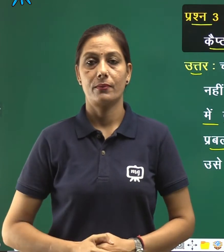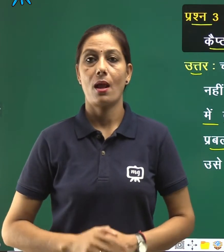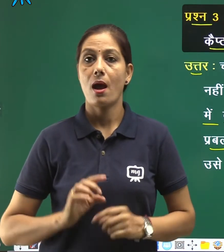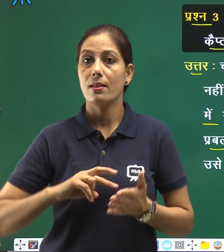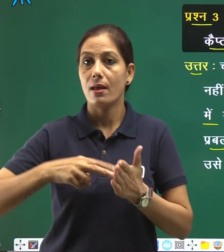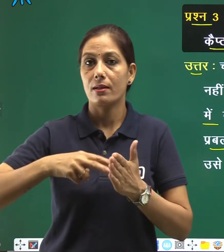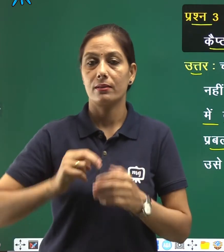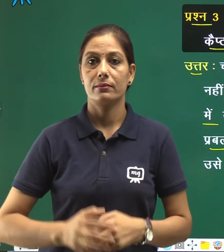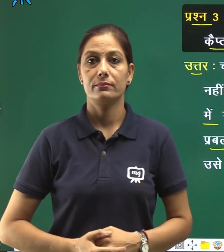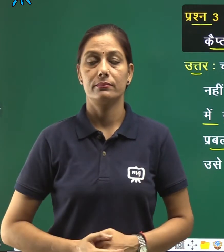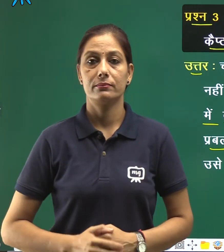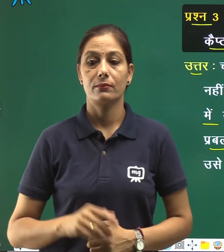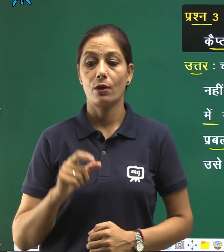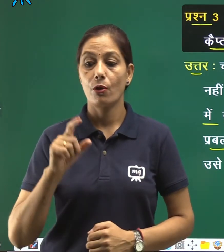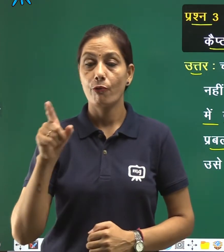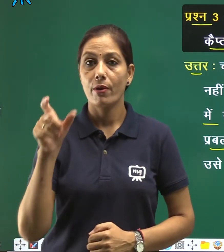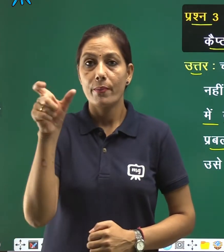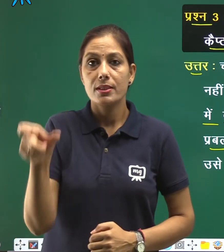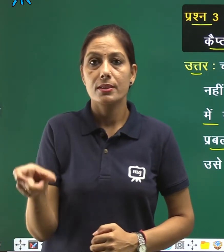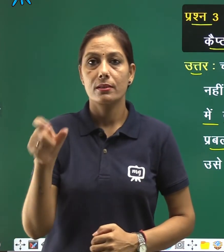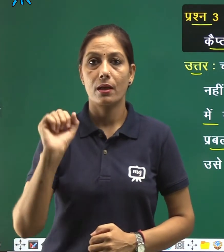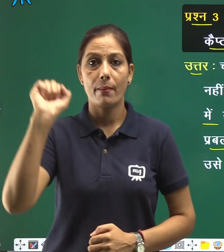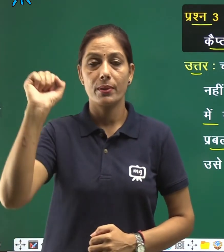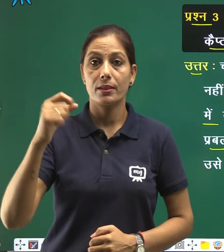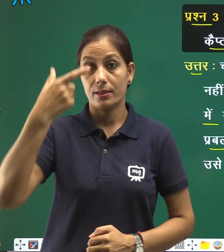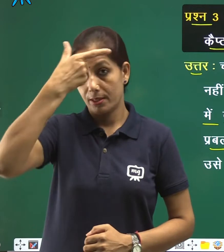अर्थात वह अपने देश से